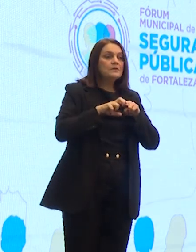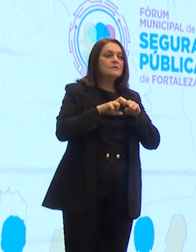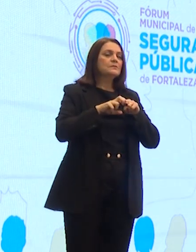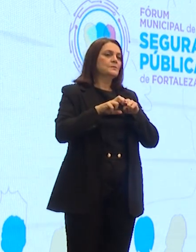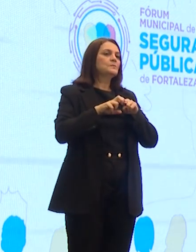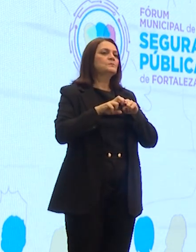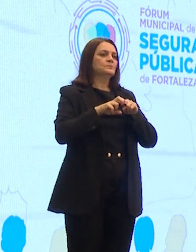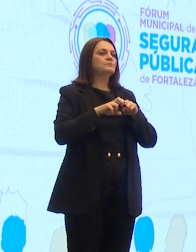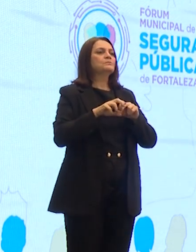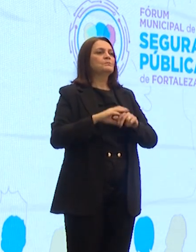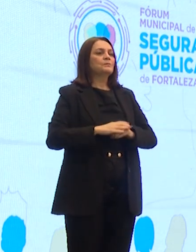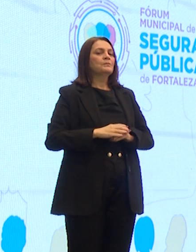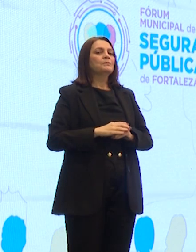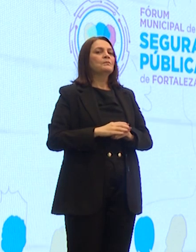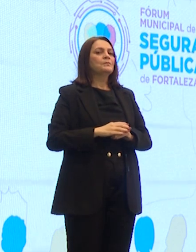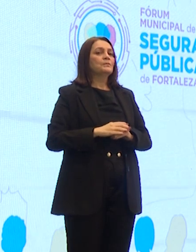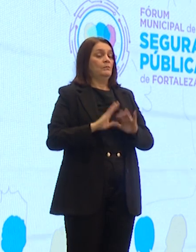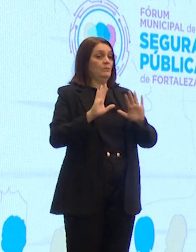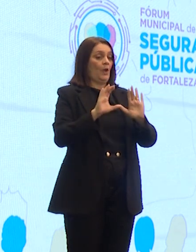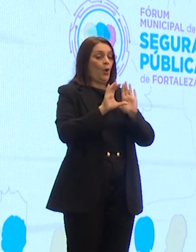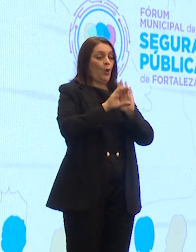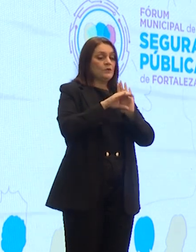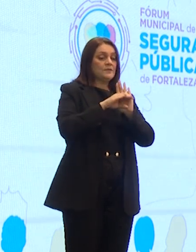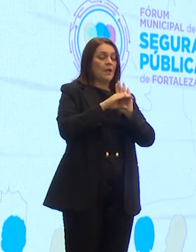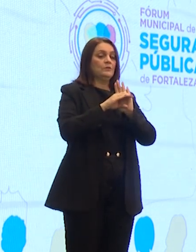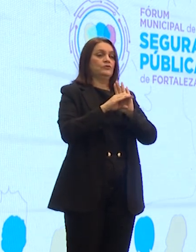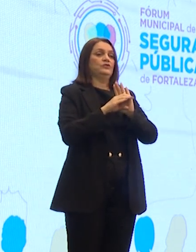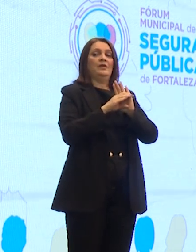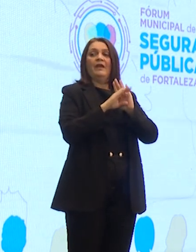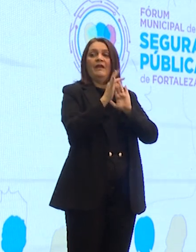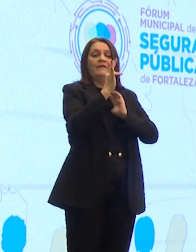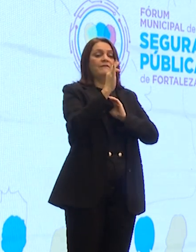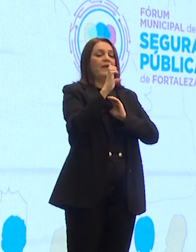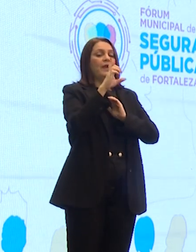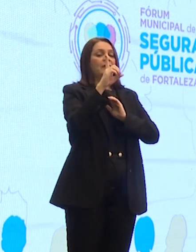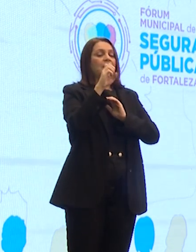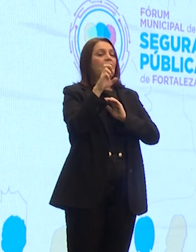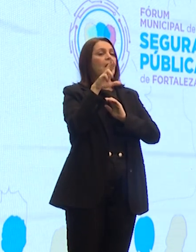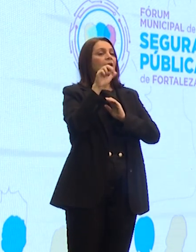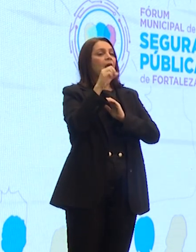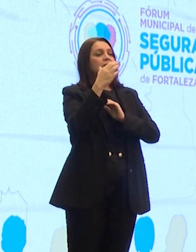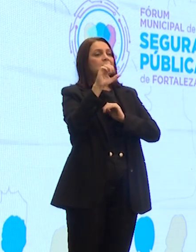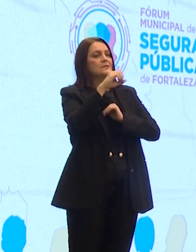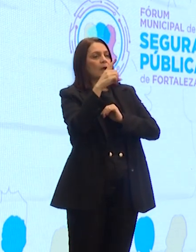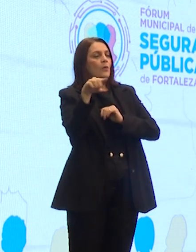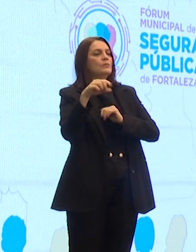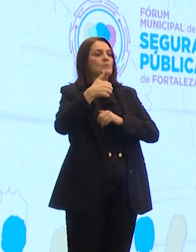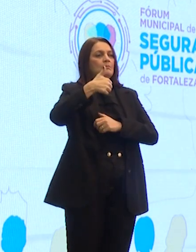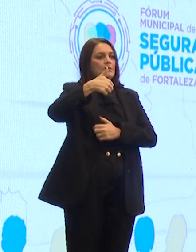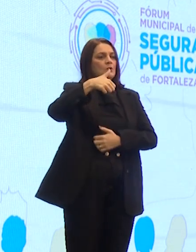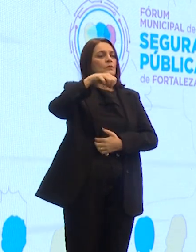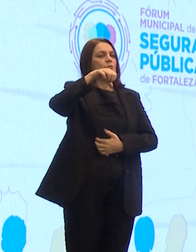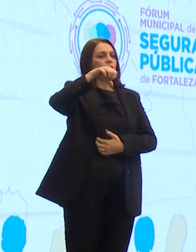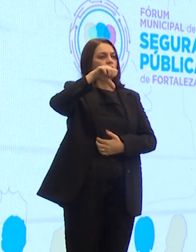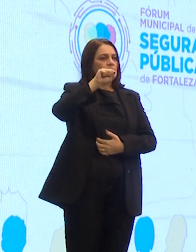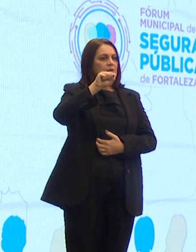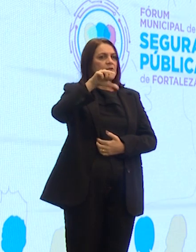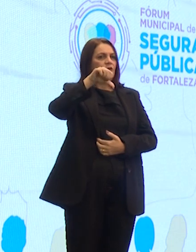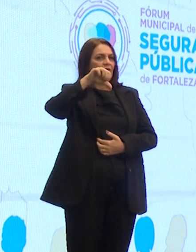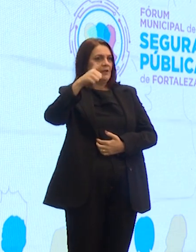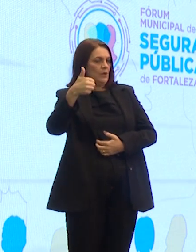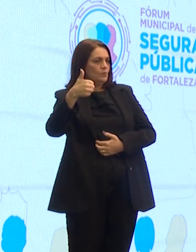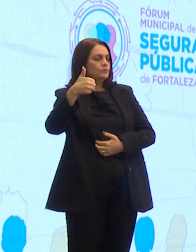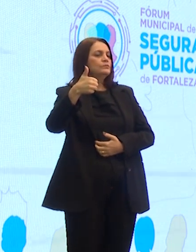que, a partir desse conceito de federação, de 1891, no caso brasileiro, nós chegamos